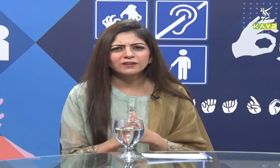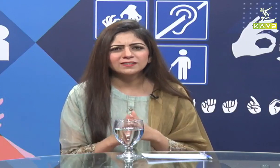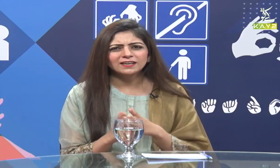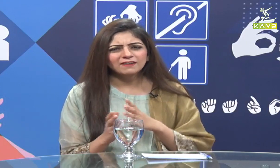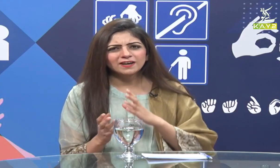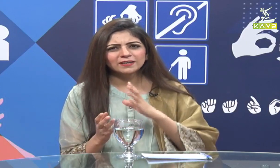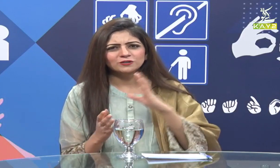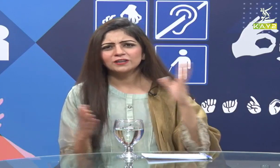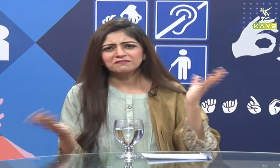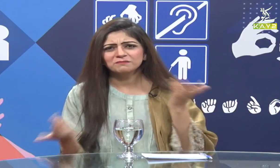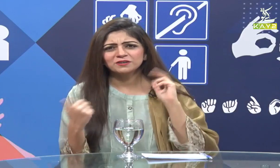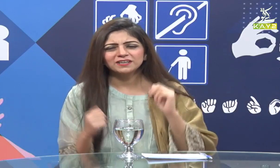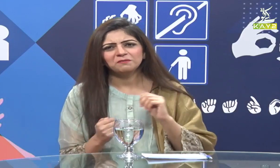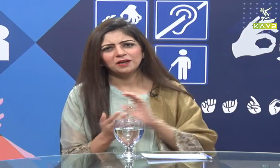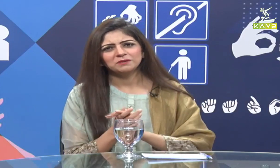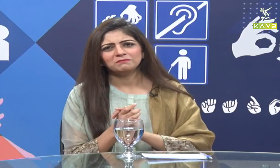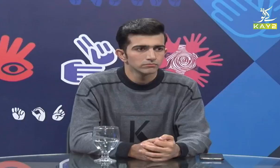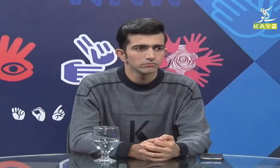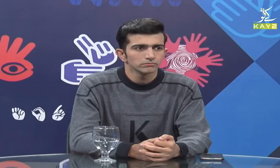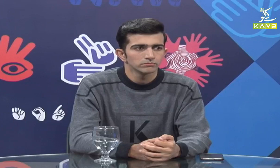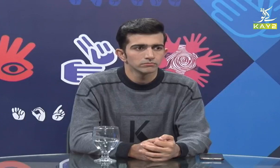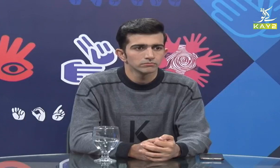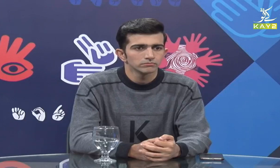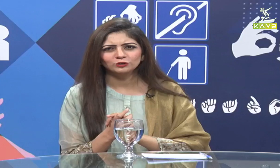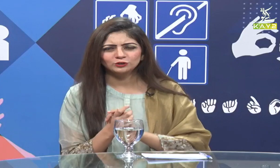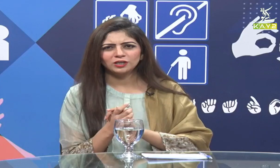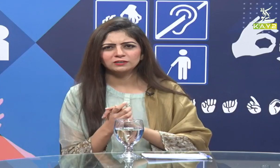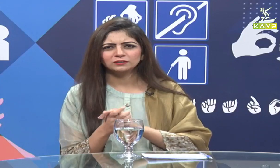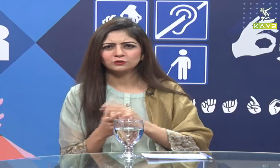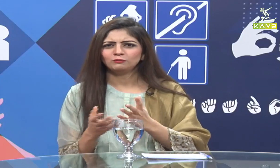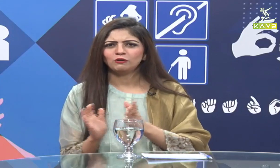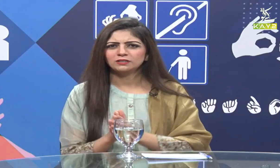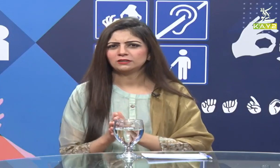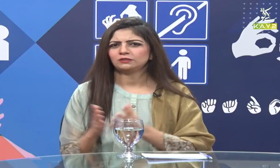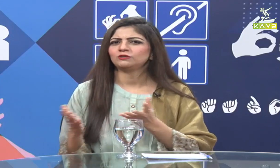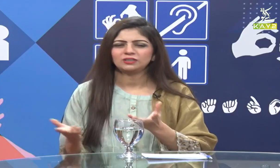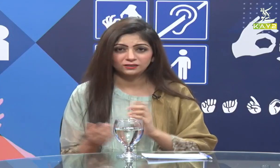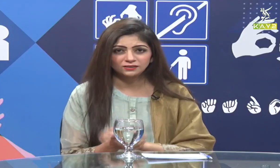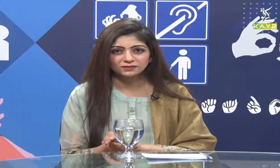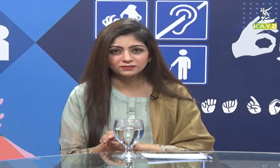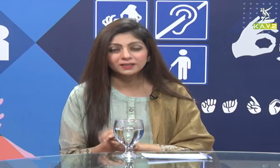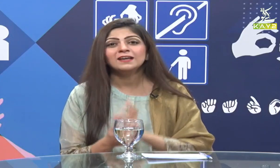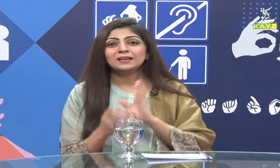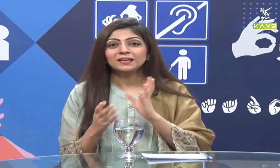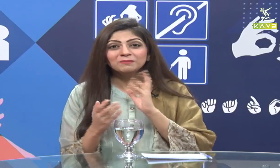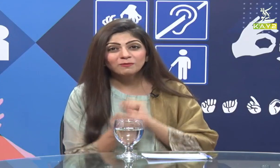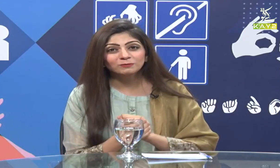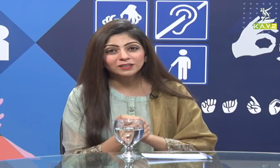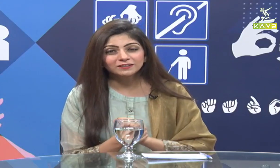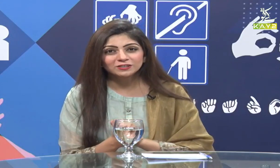इसके अलावा एक जो डेफ़ कम्युनिटी के बारे में मिथ है कि भाई वो तो शायद सुन बोल नहीं सकते तो वो शरारतें नहीं कर सकते, लेकिन मैं आपको बताती चलूँ,